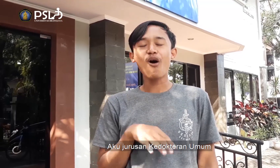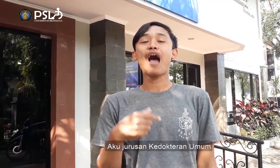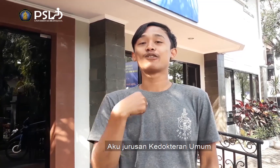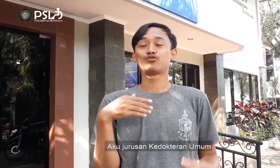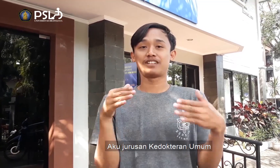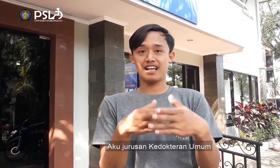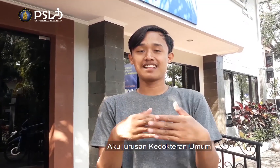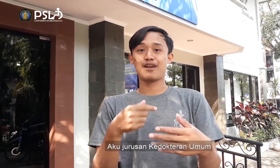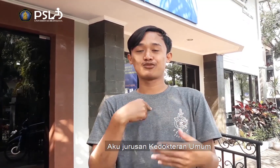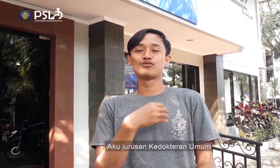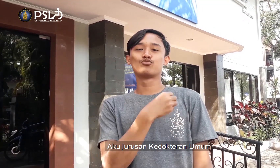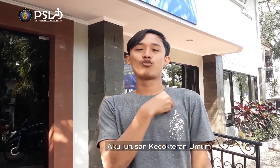Aku jurusan kedokteran umum.